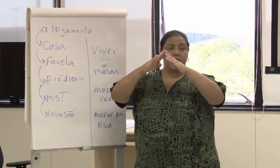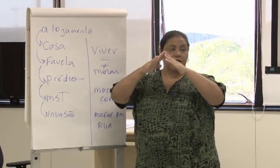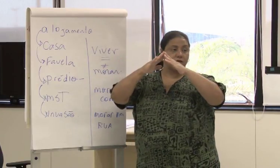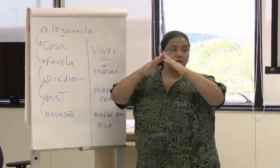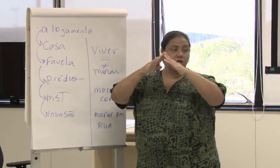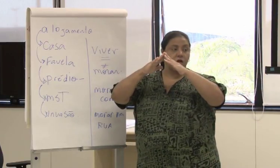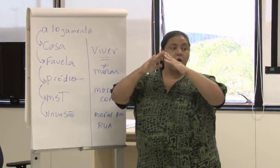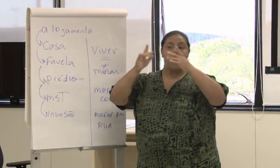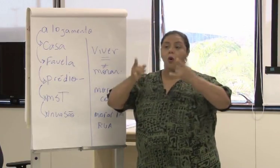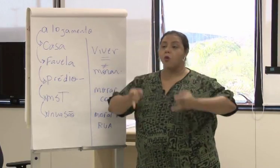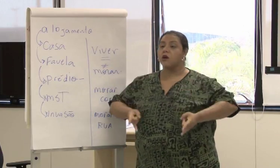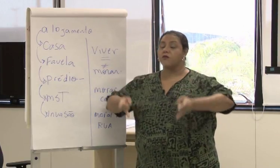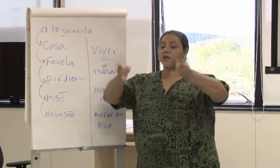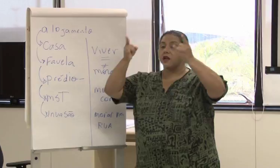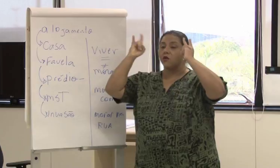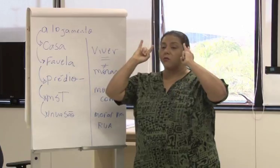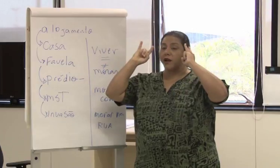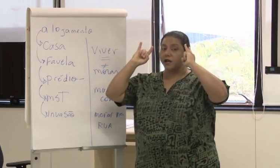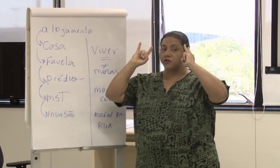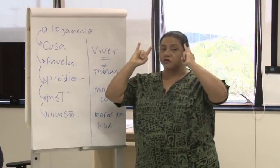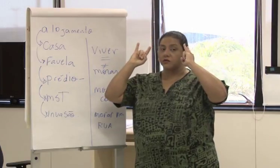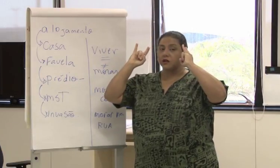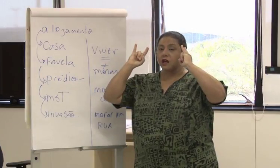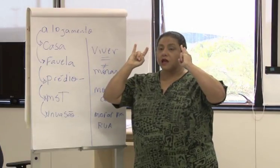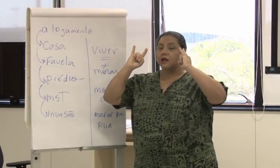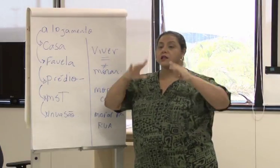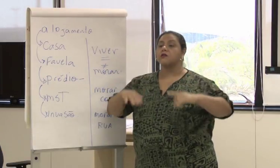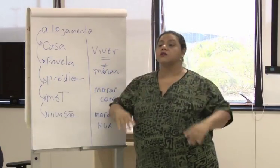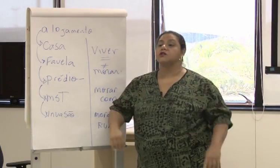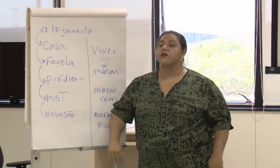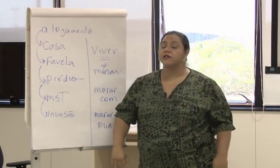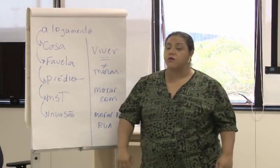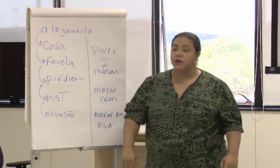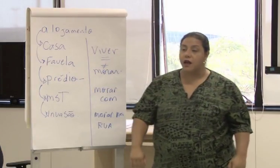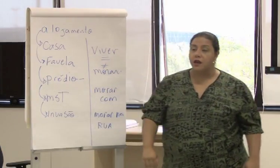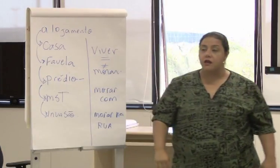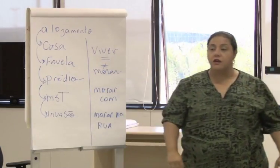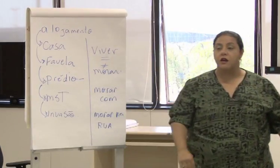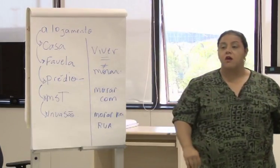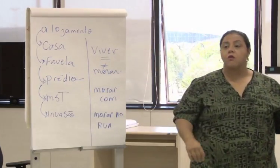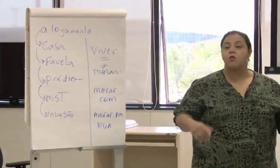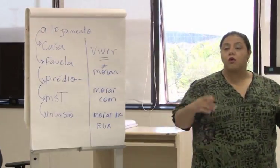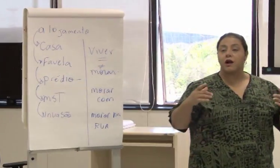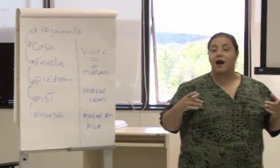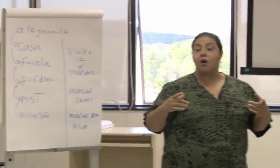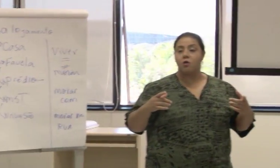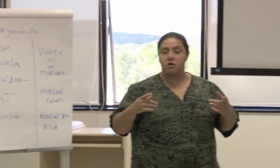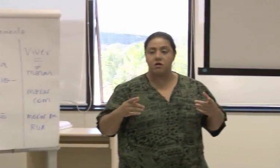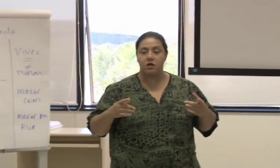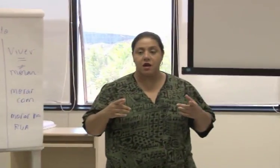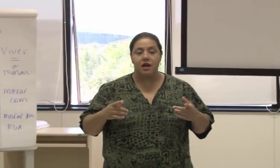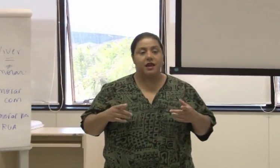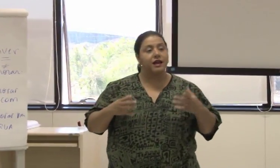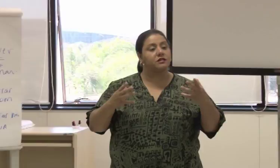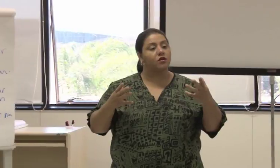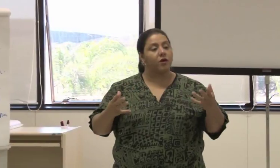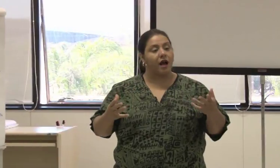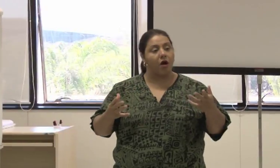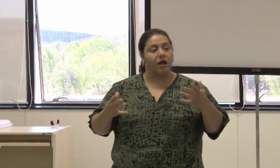casa ou não têm um prédio. Então, a gente vai ter o quê? Um local. E esse local, ele